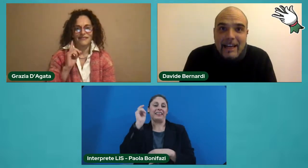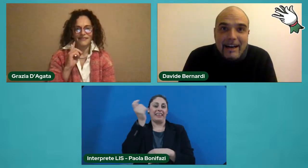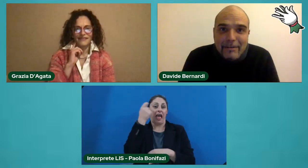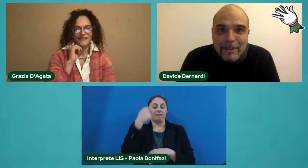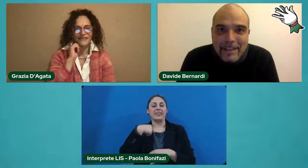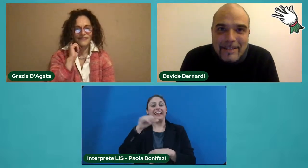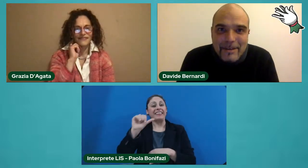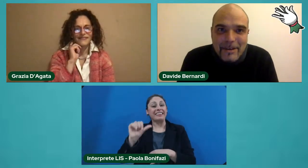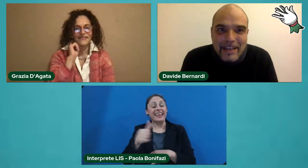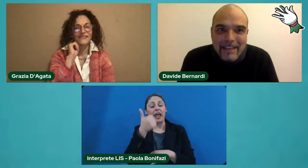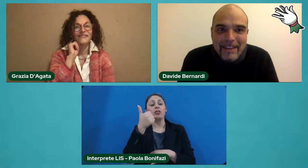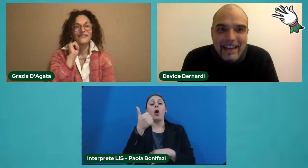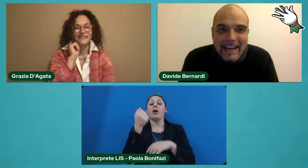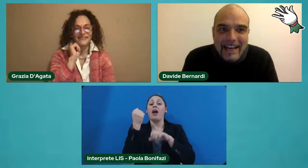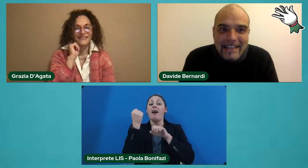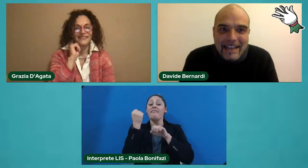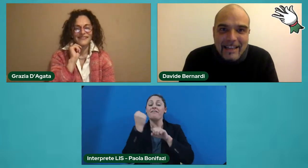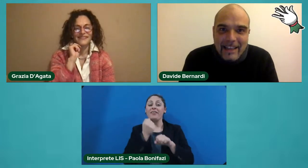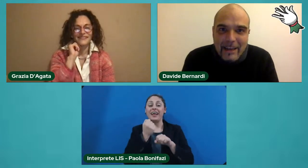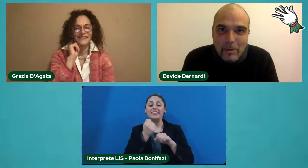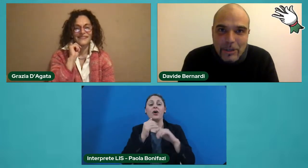della Fondazione La Casa delle Luci.